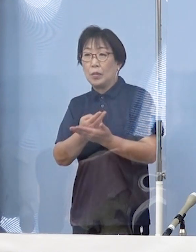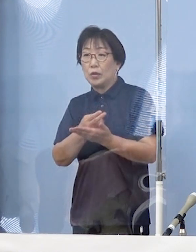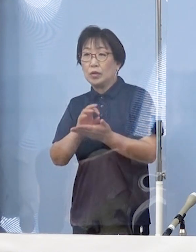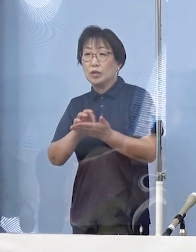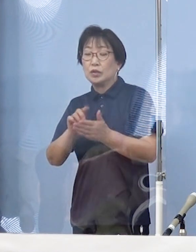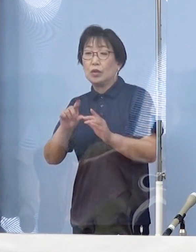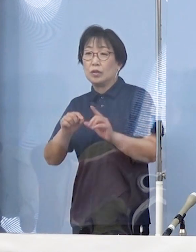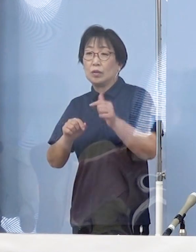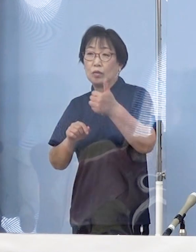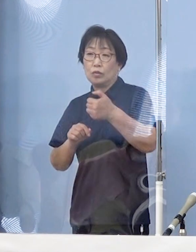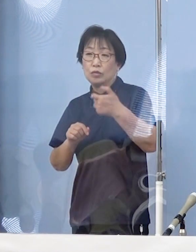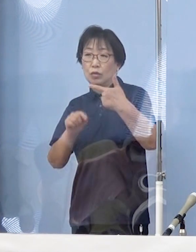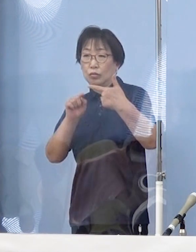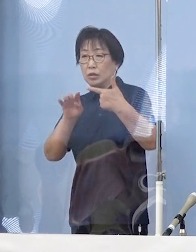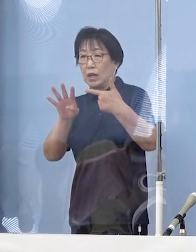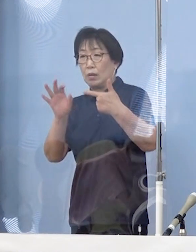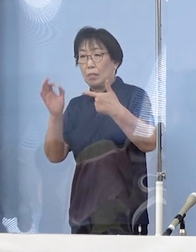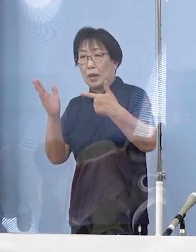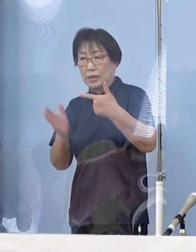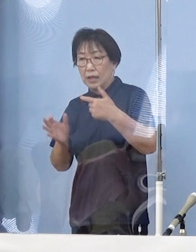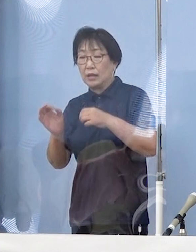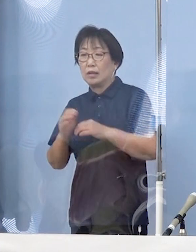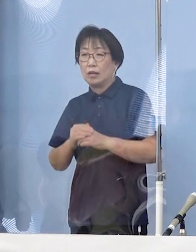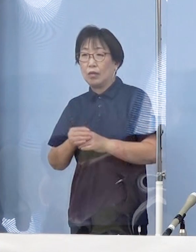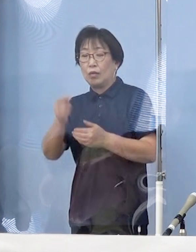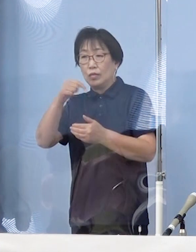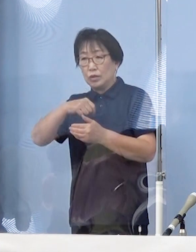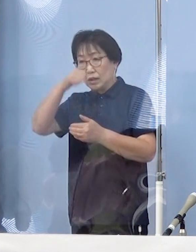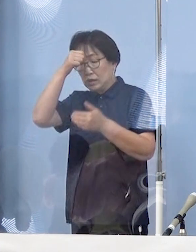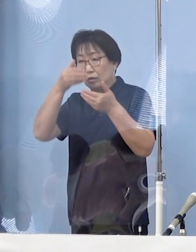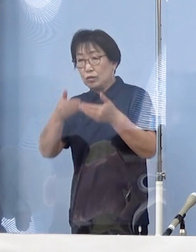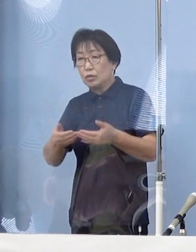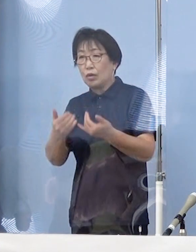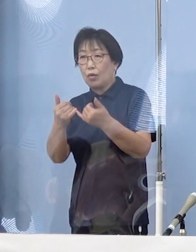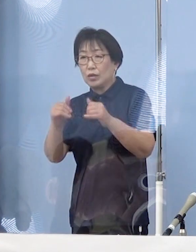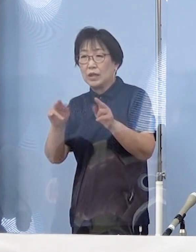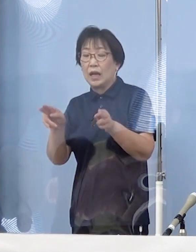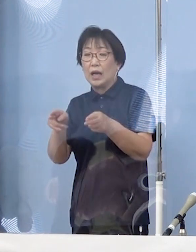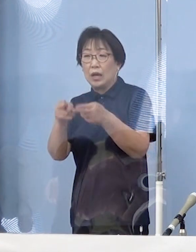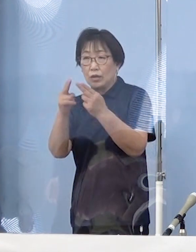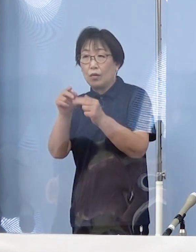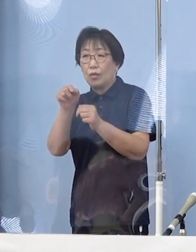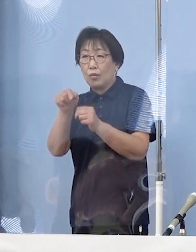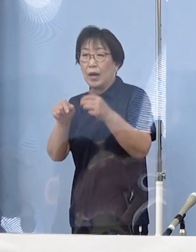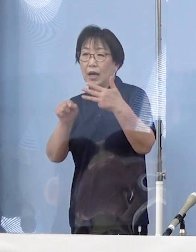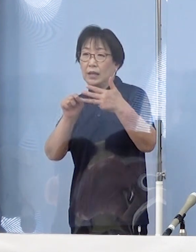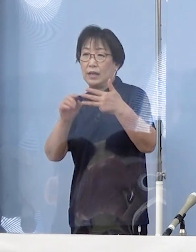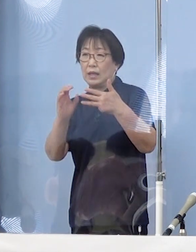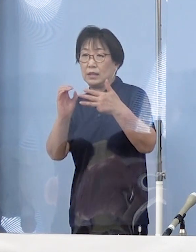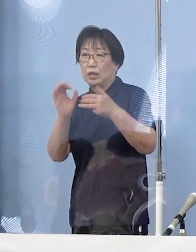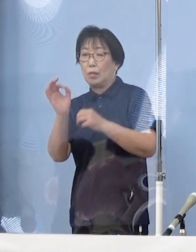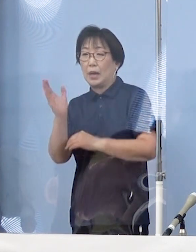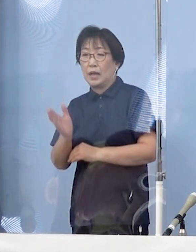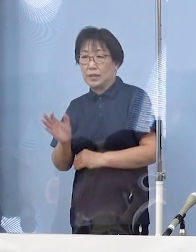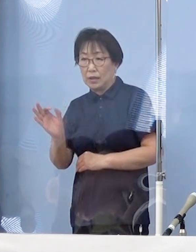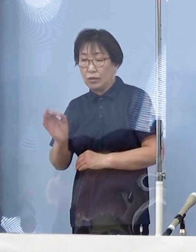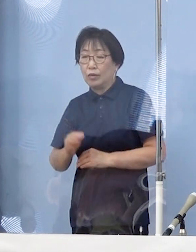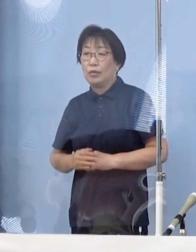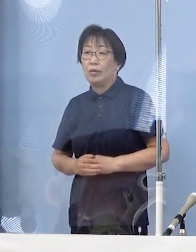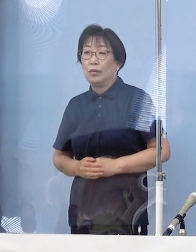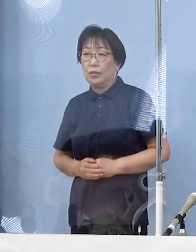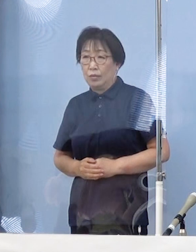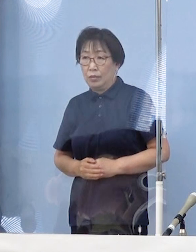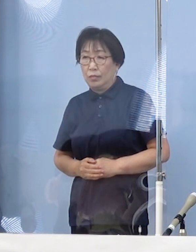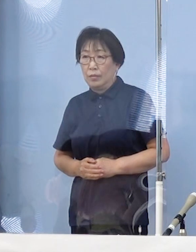は 56.4%、 うち重症者用は 8.0%、